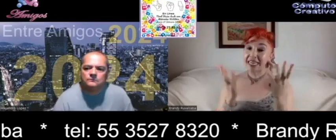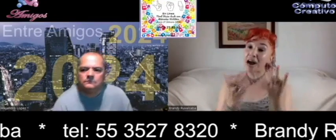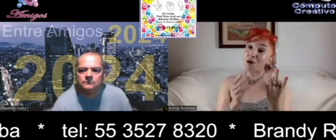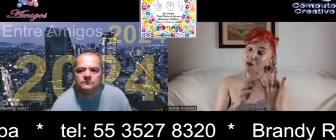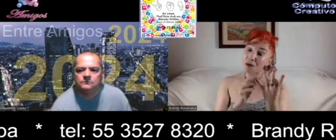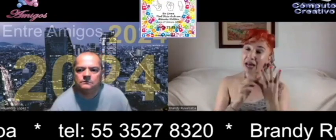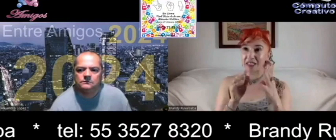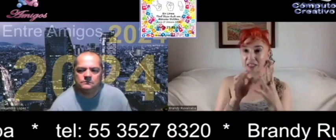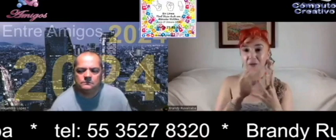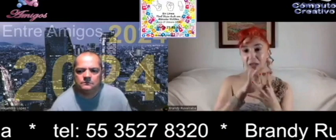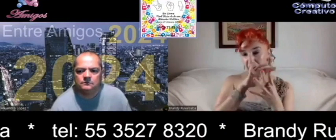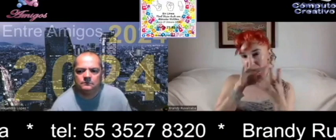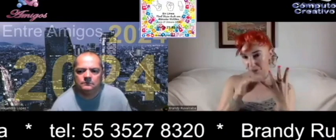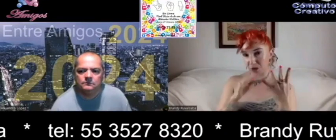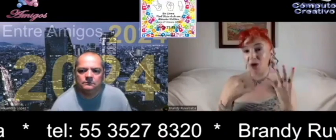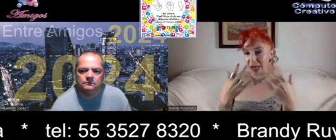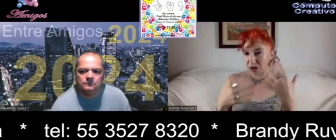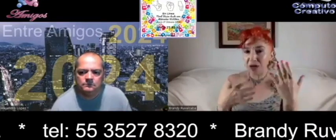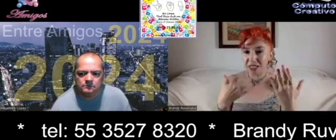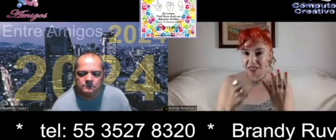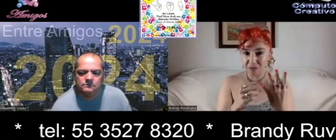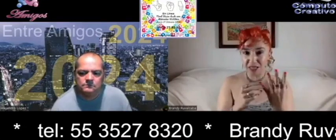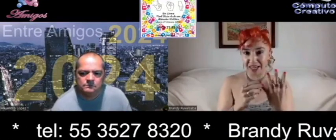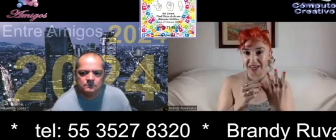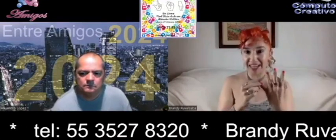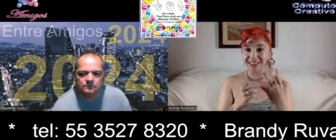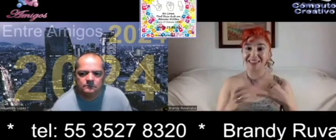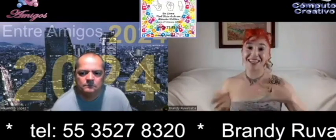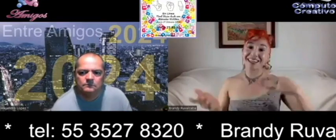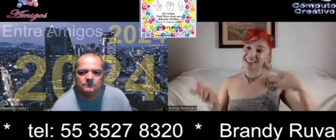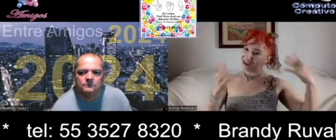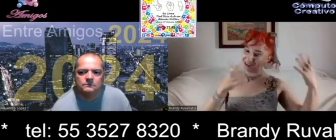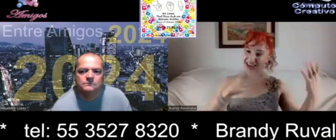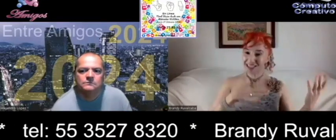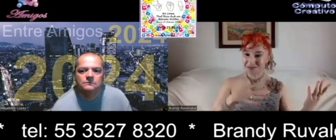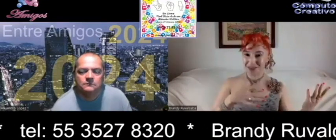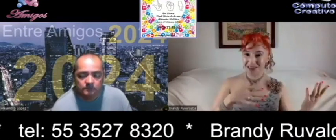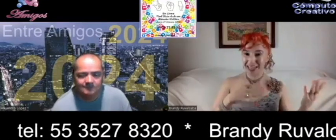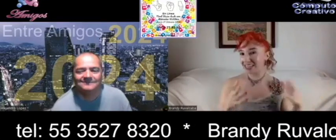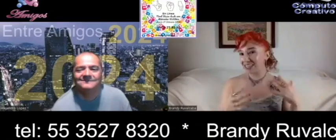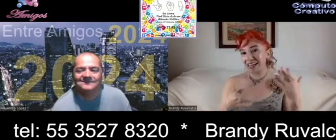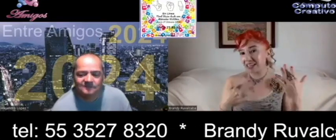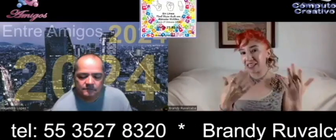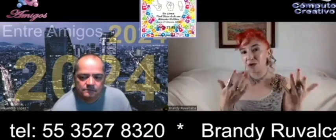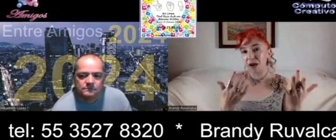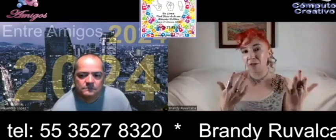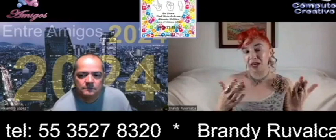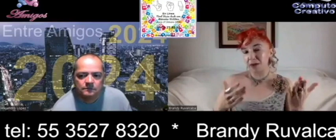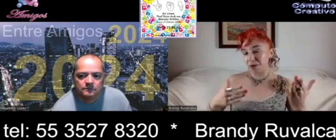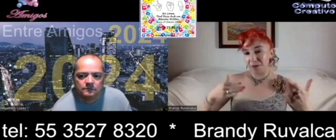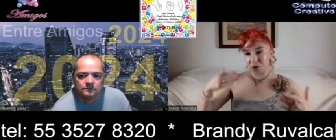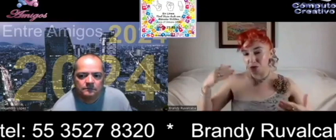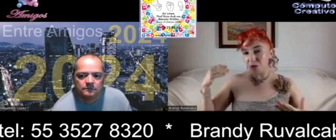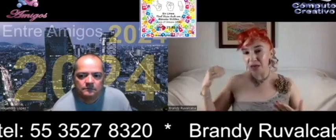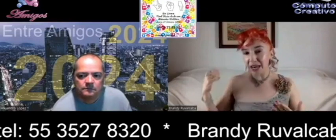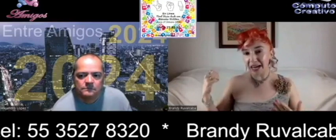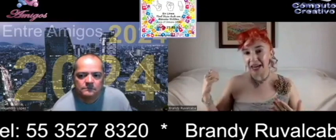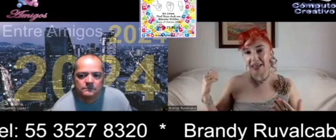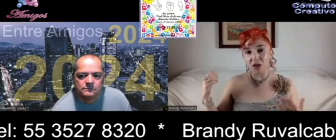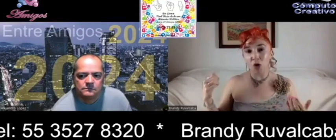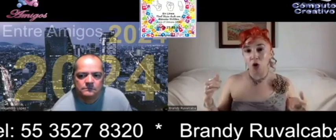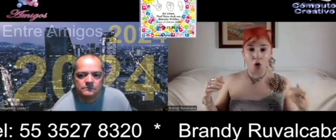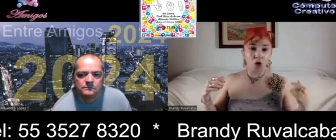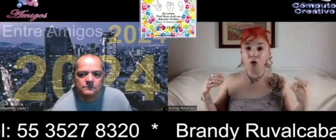y aún así, por ejemplo, con la lengua de señas mexicana existen regionalismos, es que es igual, por ejemplo, yo en